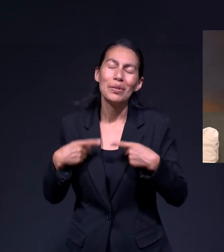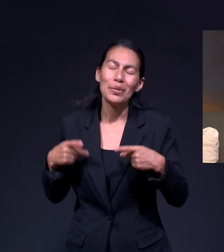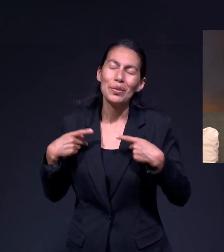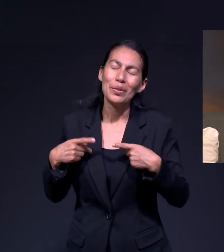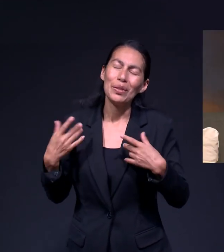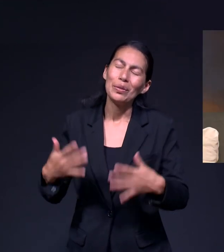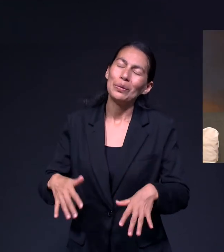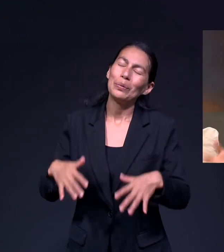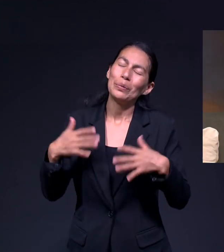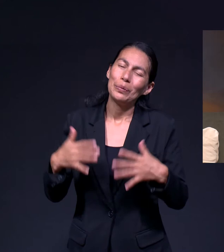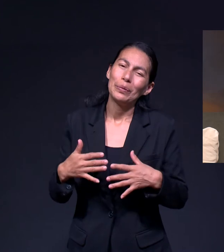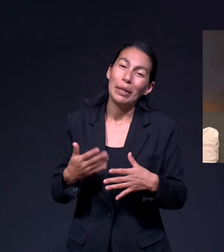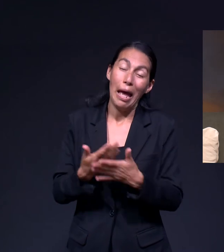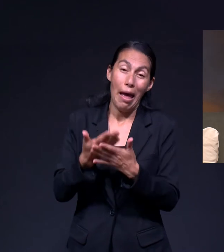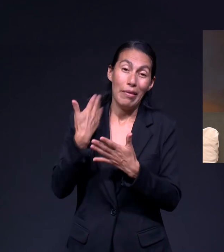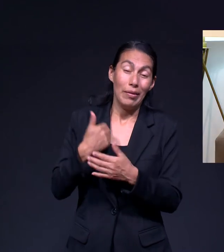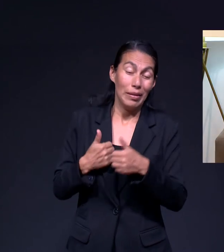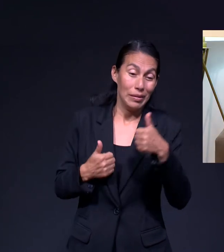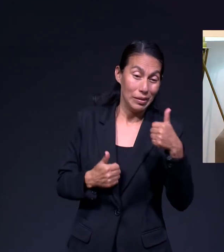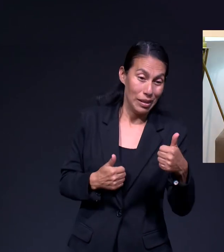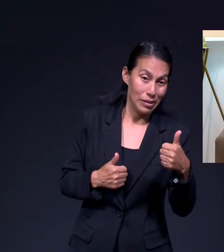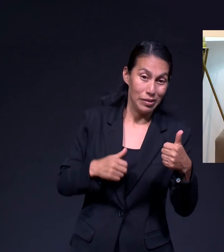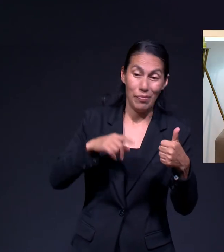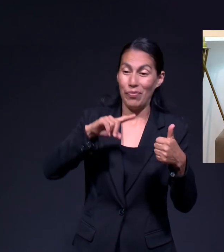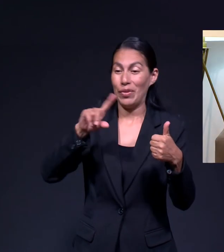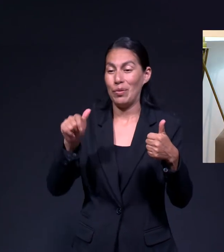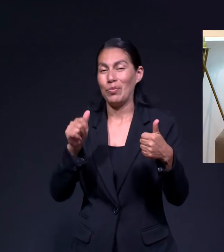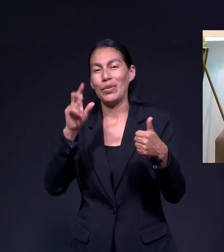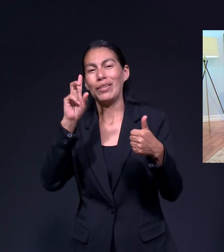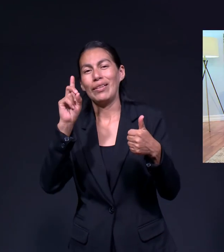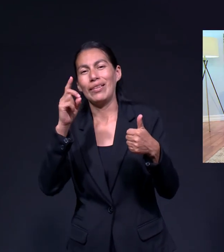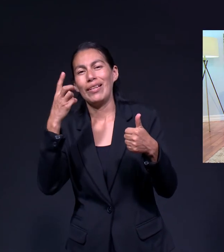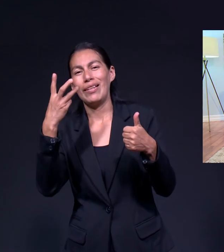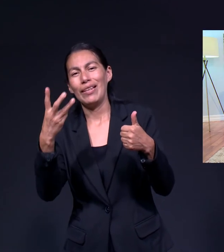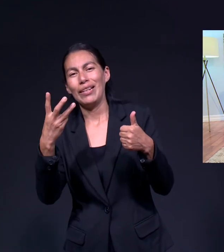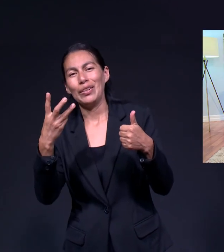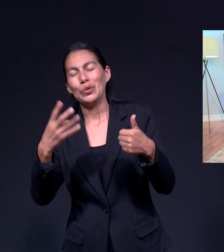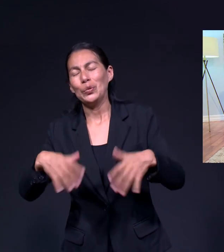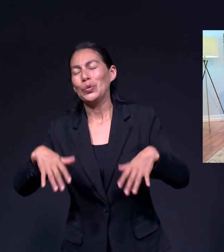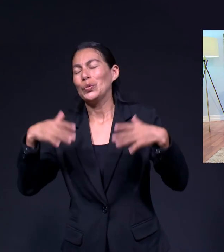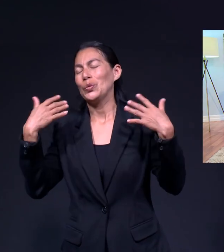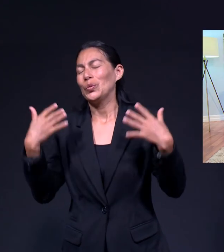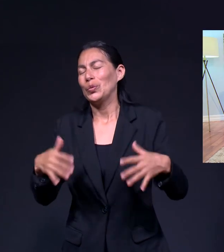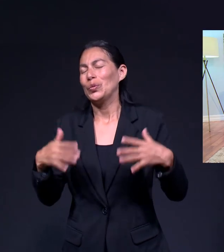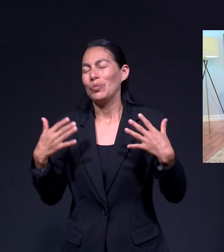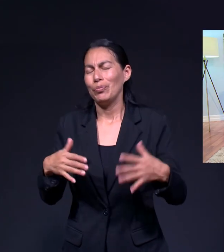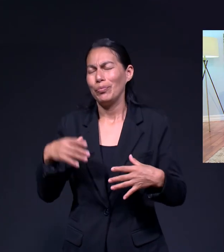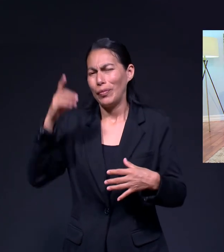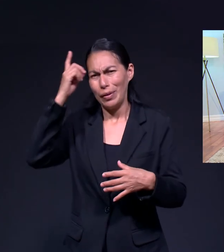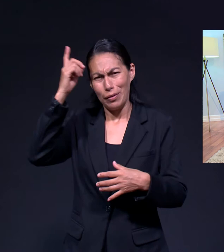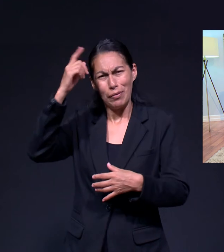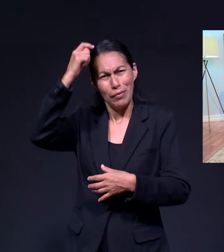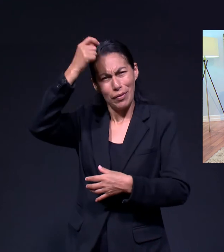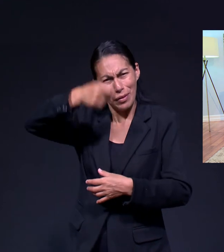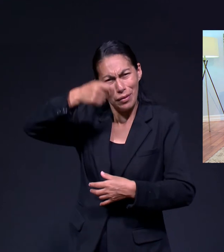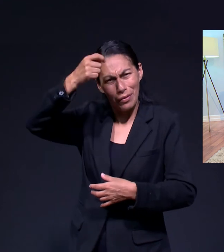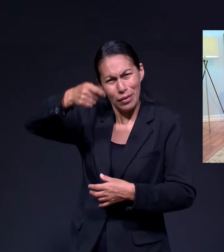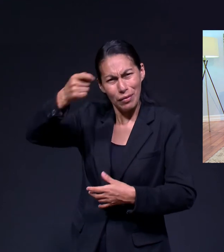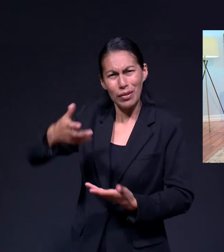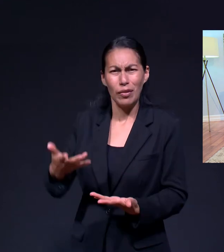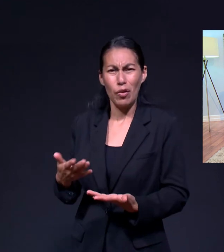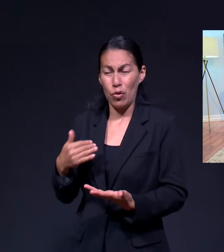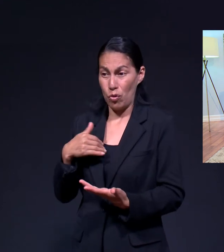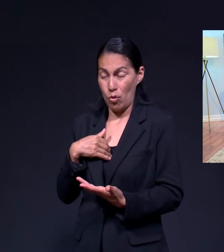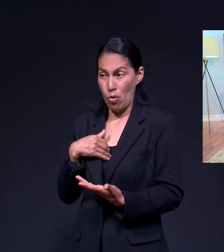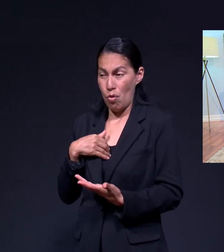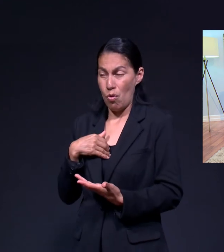una congregación de 33 33 16 nada más y terminaron siendo 33 gracias a dios fue una